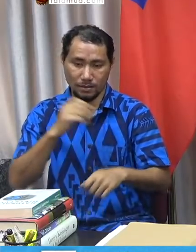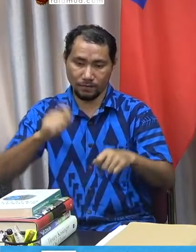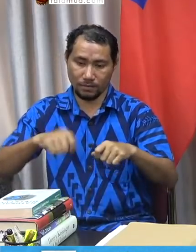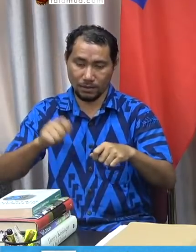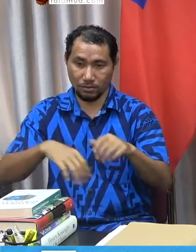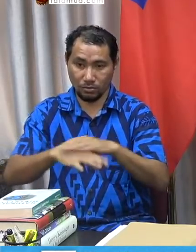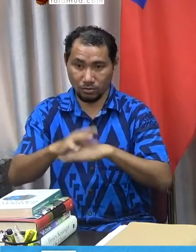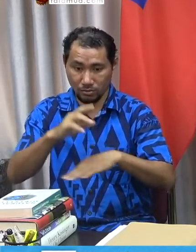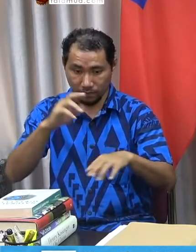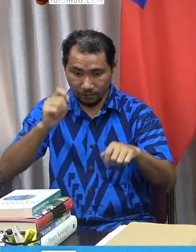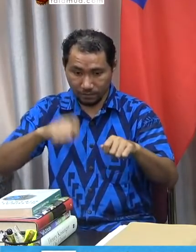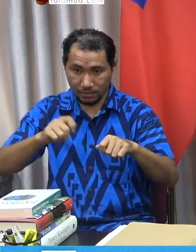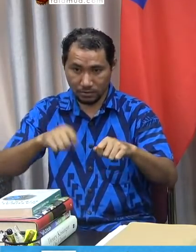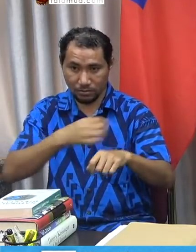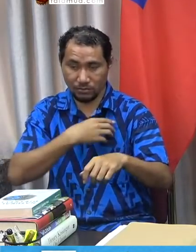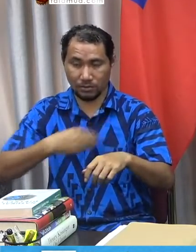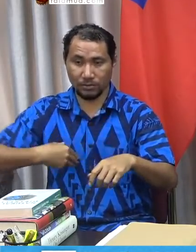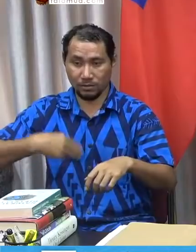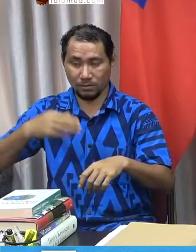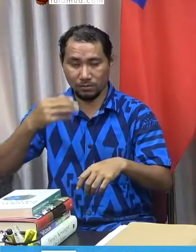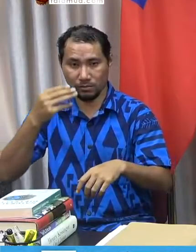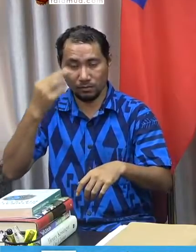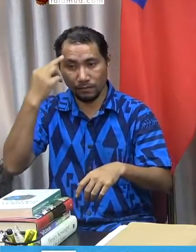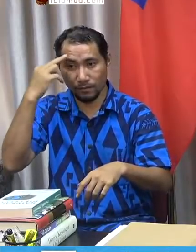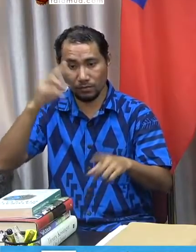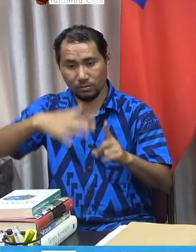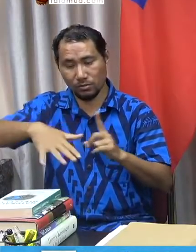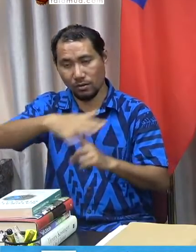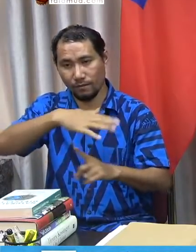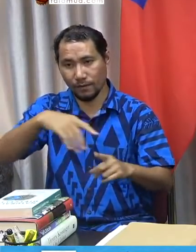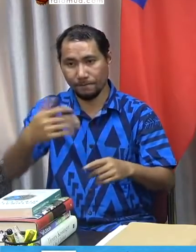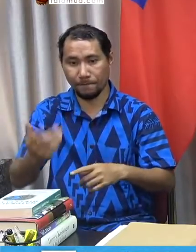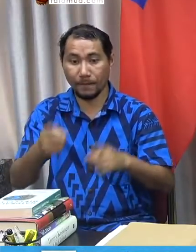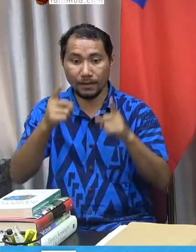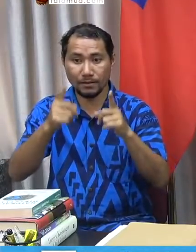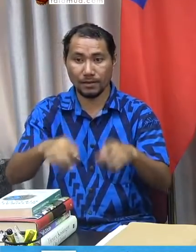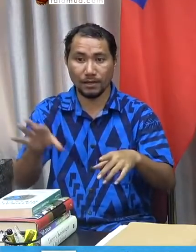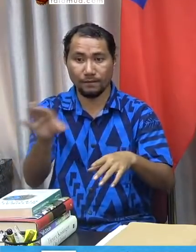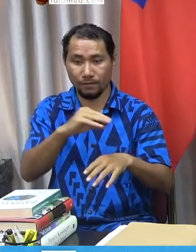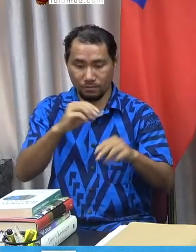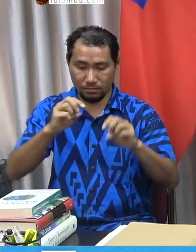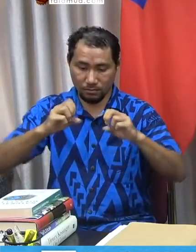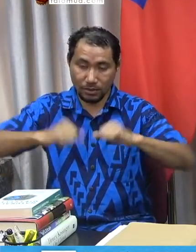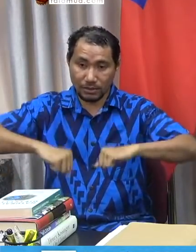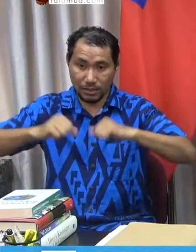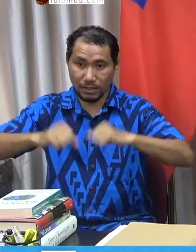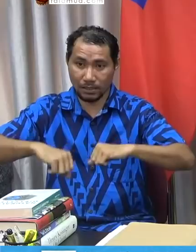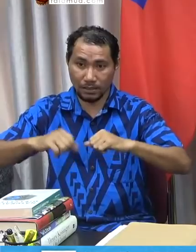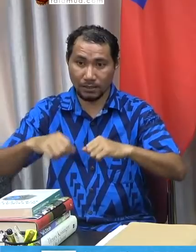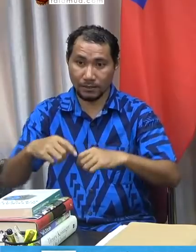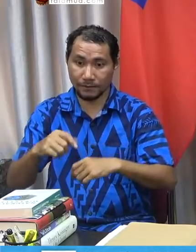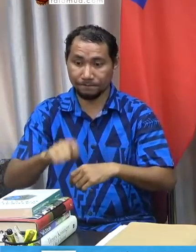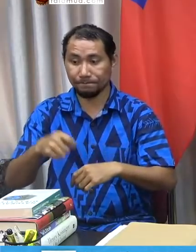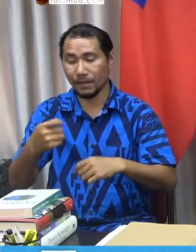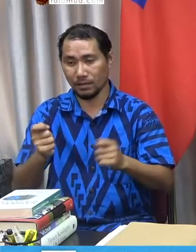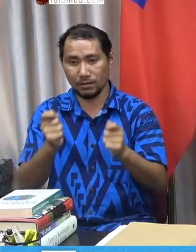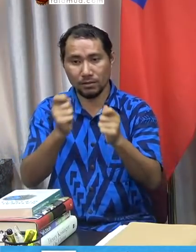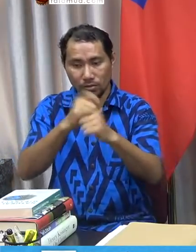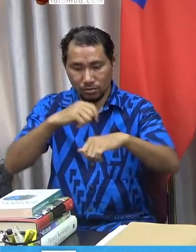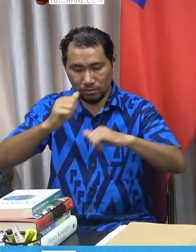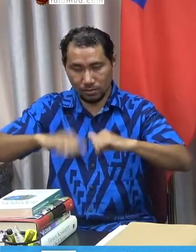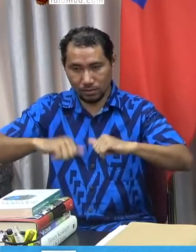whanua masuafa e amata mai lava i le tulaga o le pelestene e whaasolo mai i sui